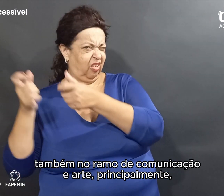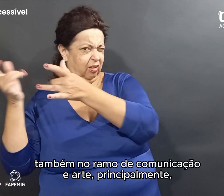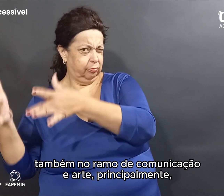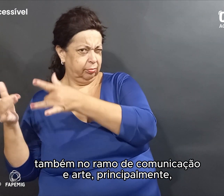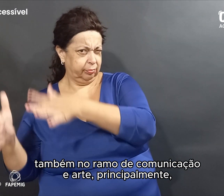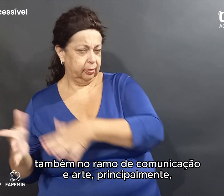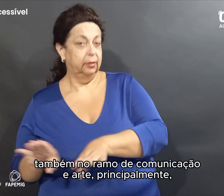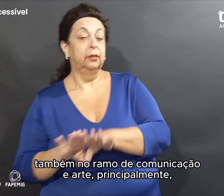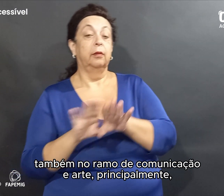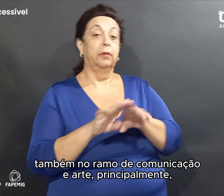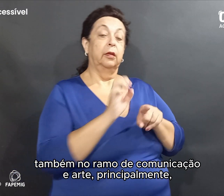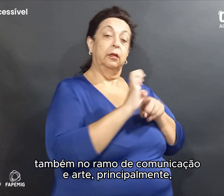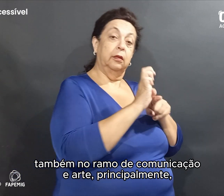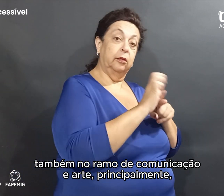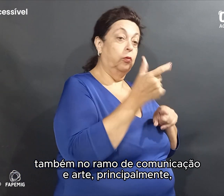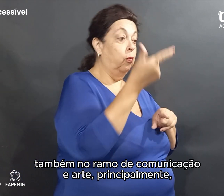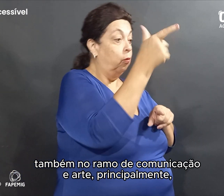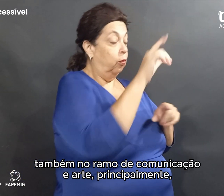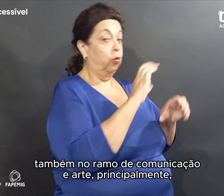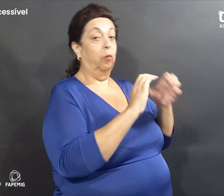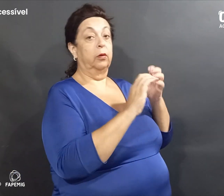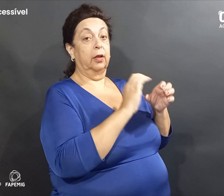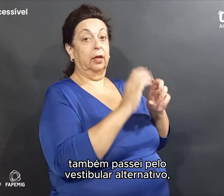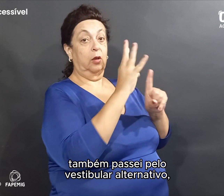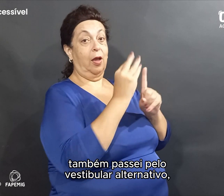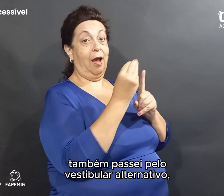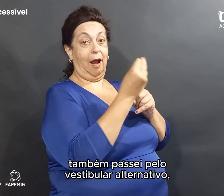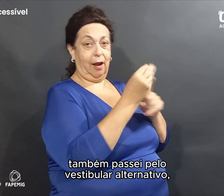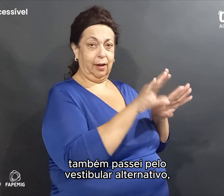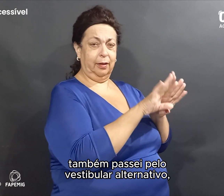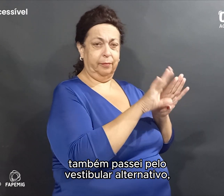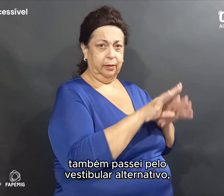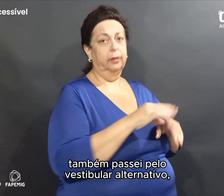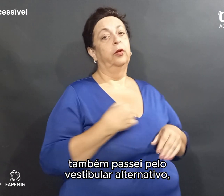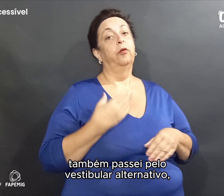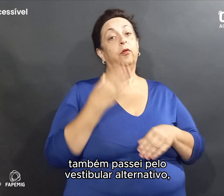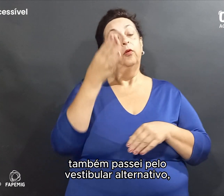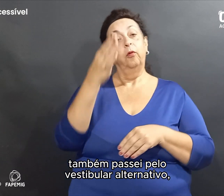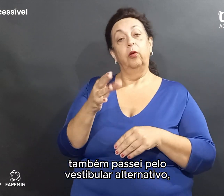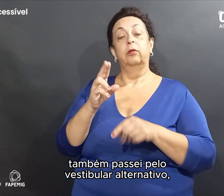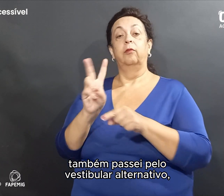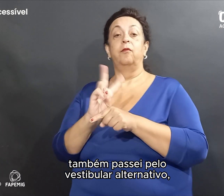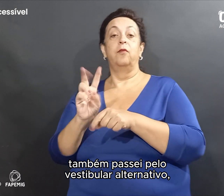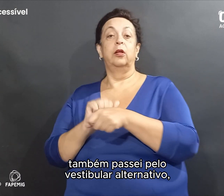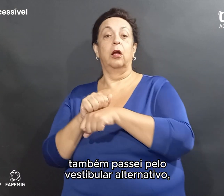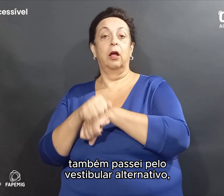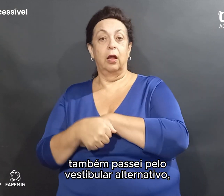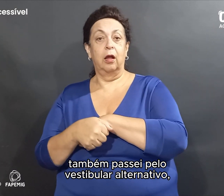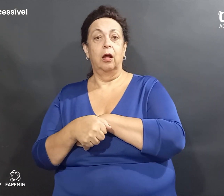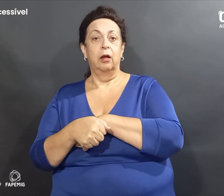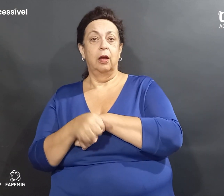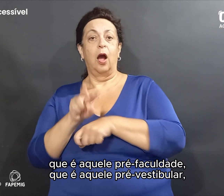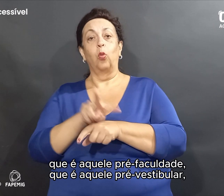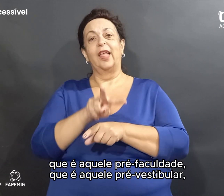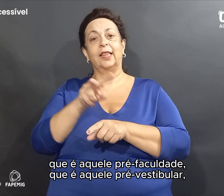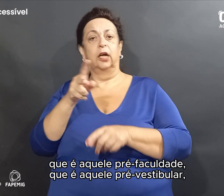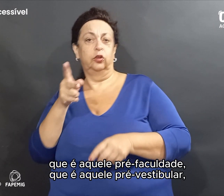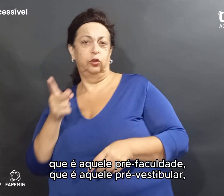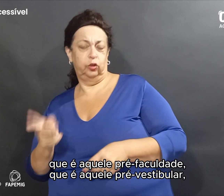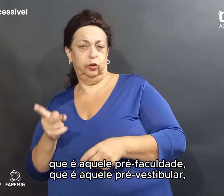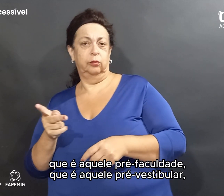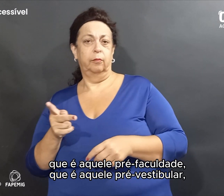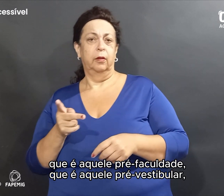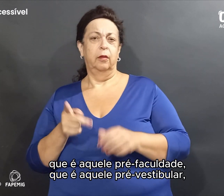no ramo de comunicação e arte, principalmente. Também passei pelo vestibular alternativo, que é aquele